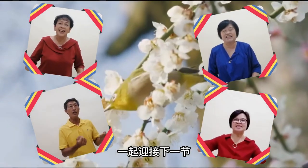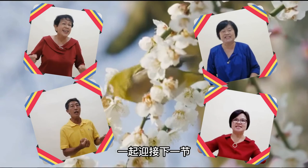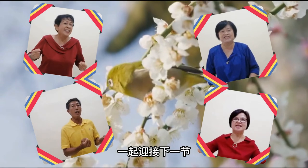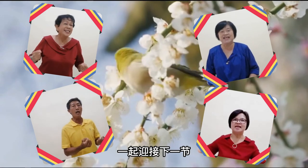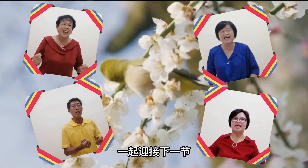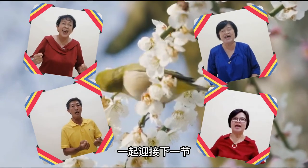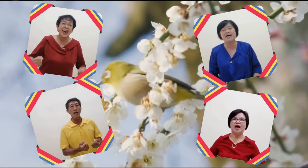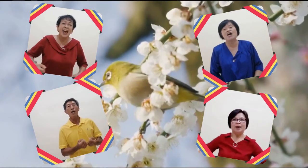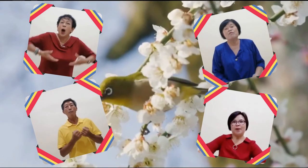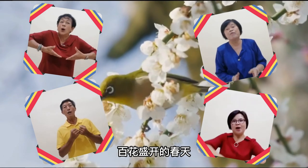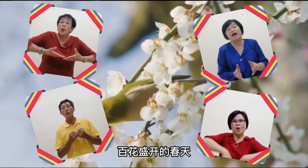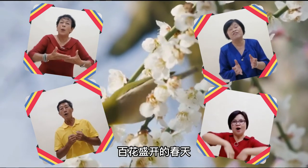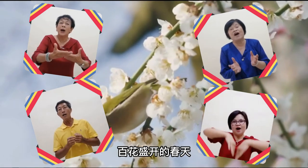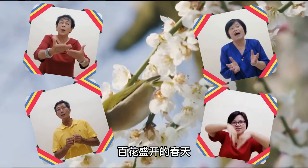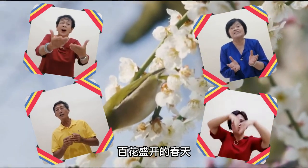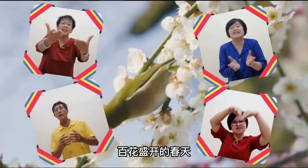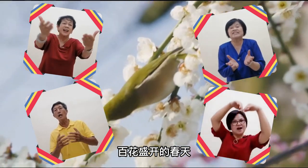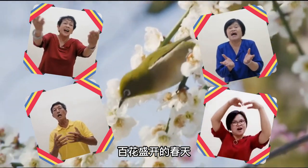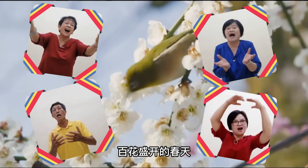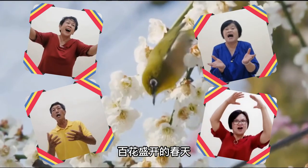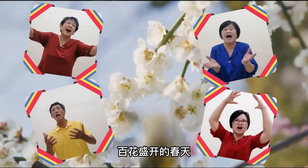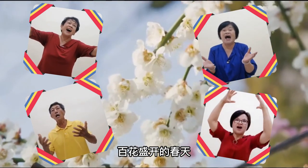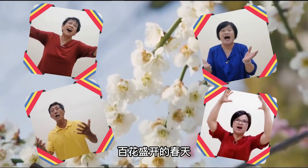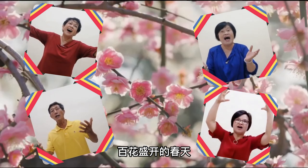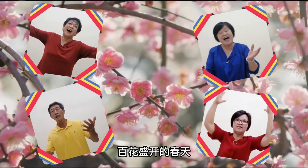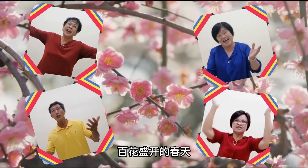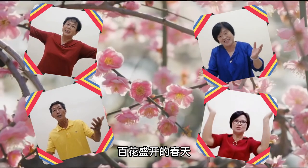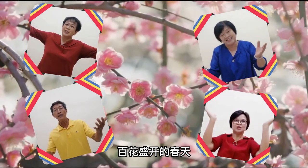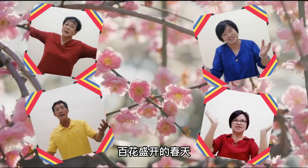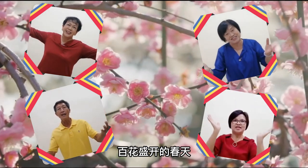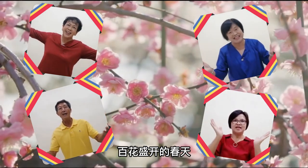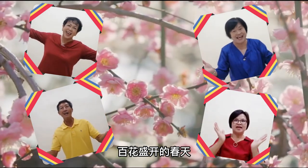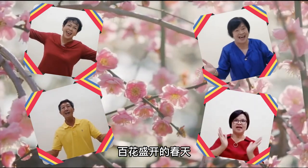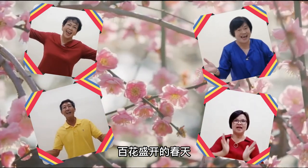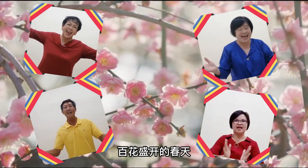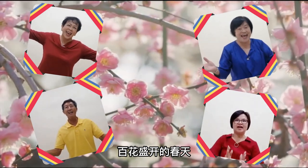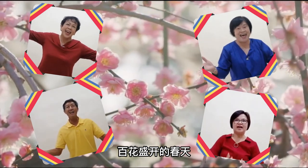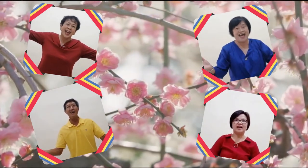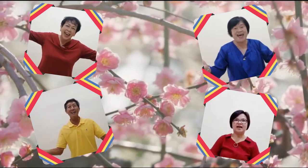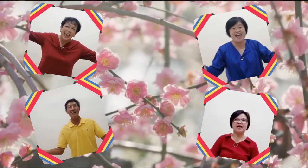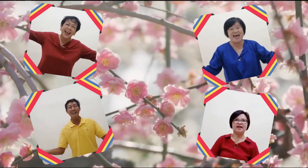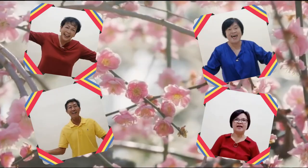届百花盛开的春天。